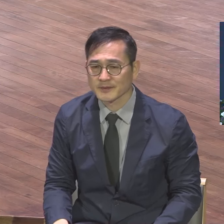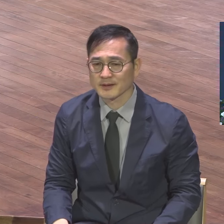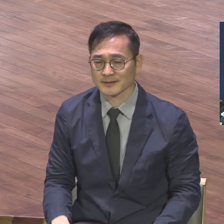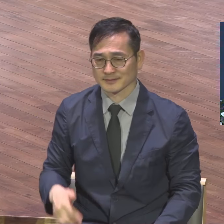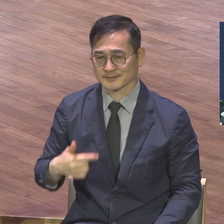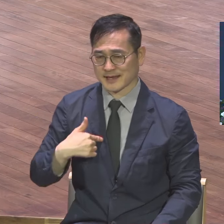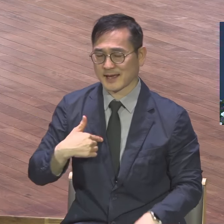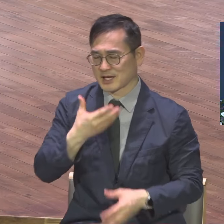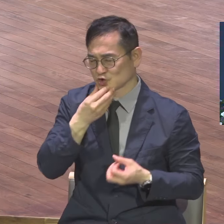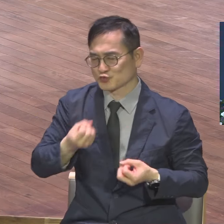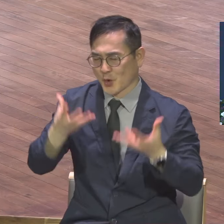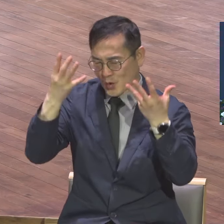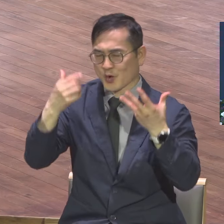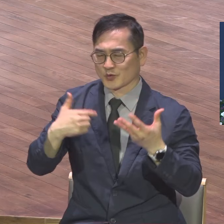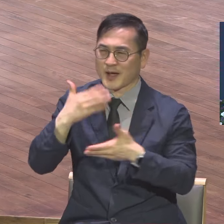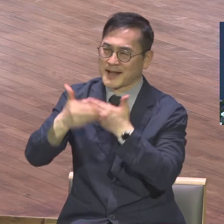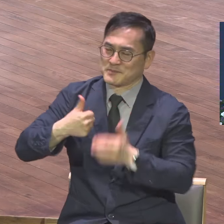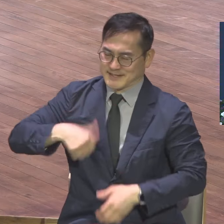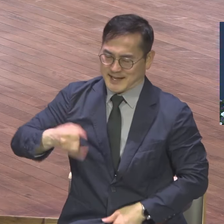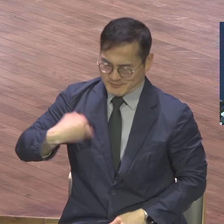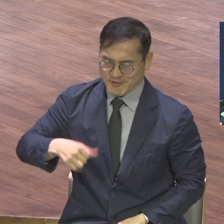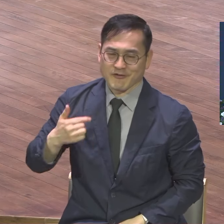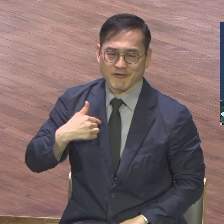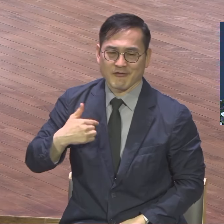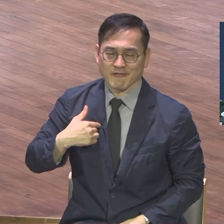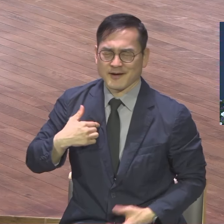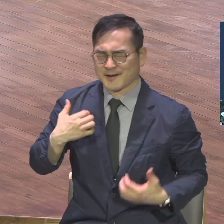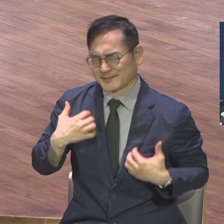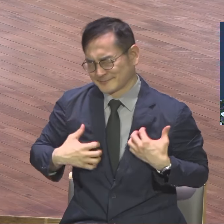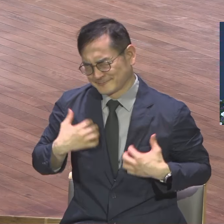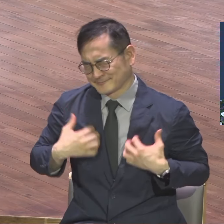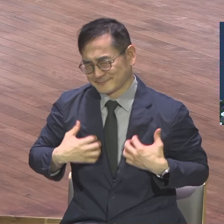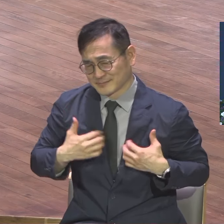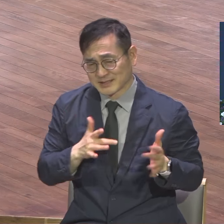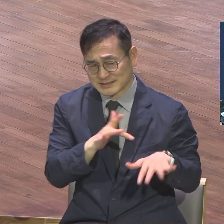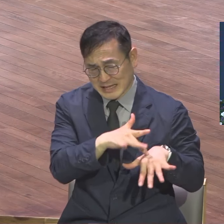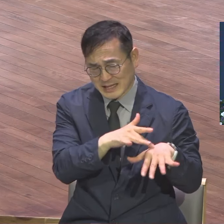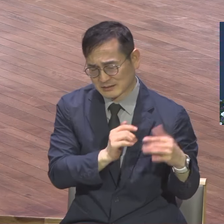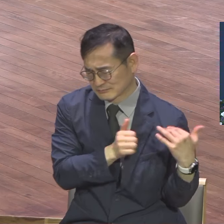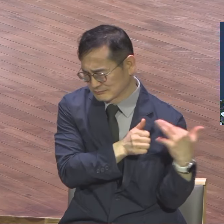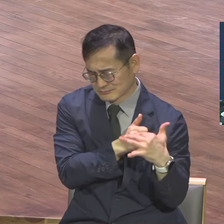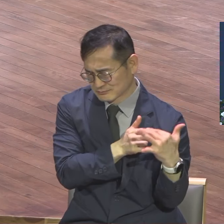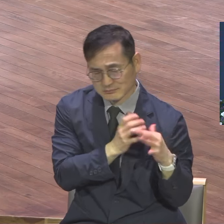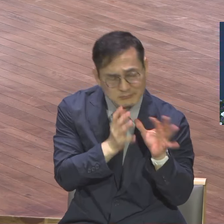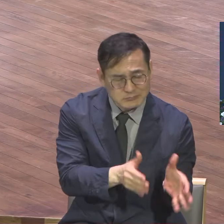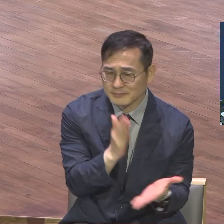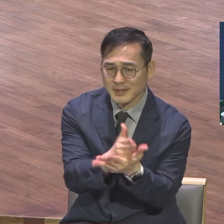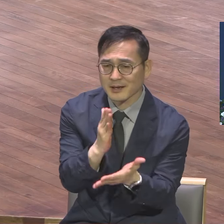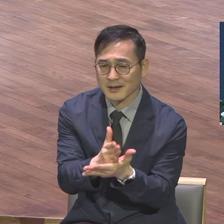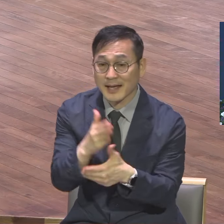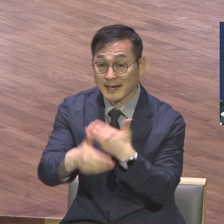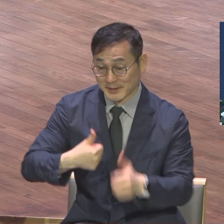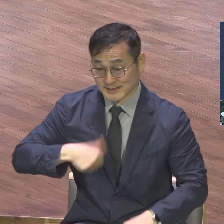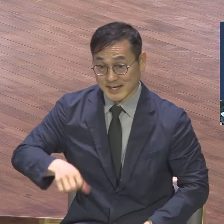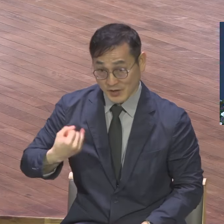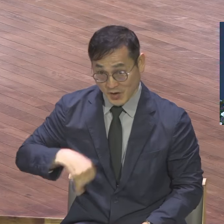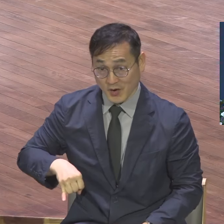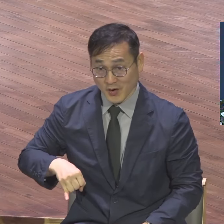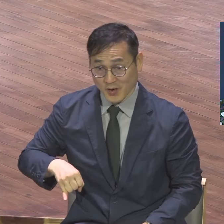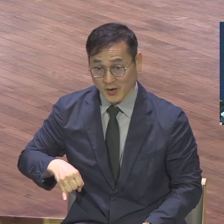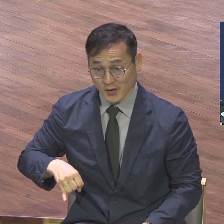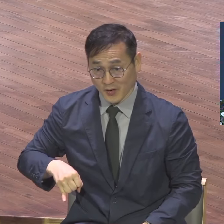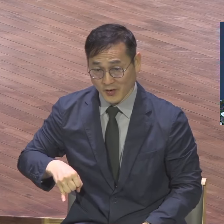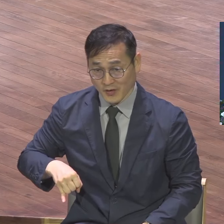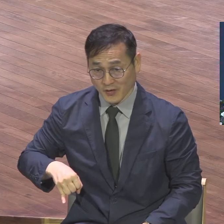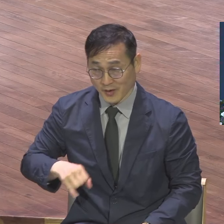누리는 것, 하나님의 뜻과 계획이기 때문에 절대로 속으면 안 돼요. 하나님의 자녀가 되기 때문에 이제부터 세 가지